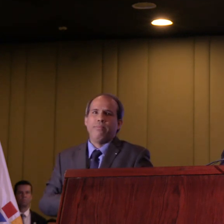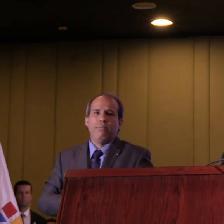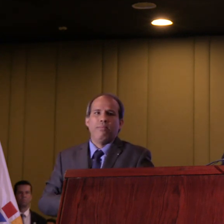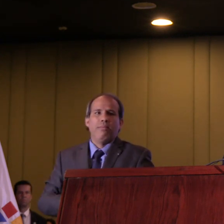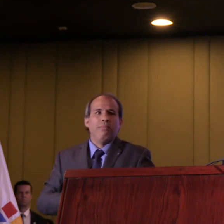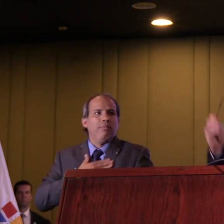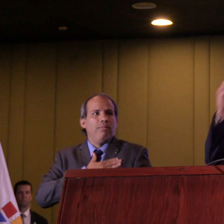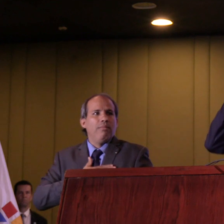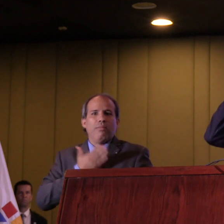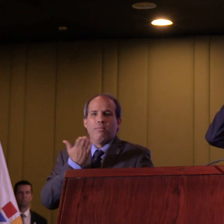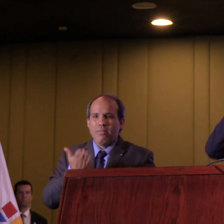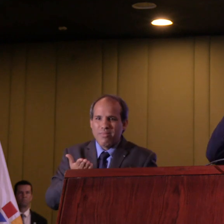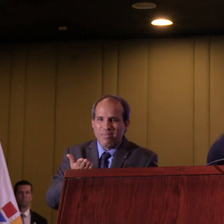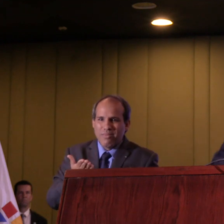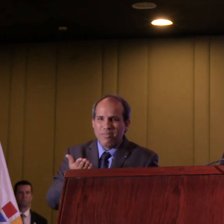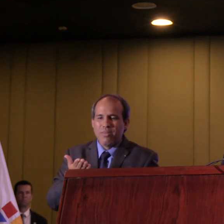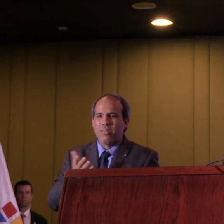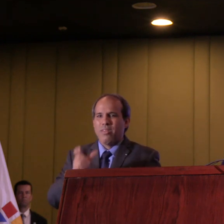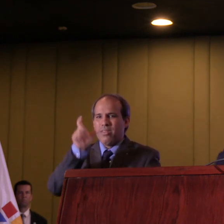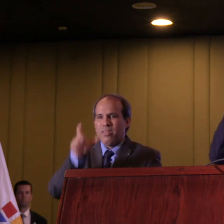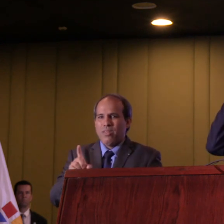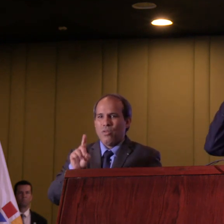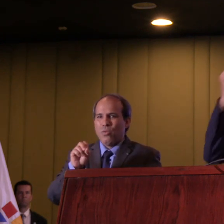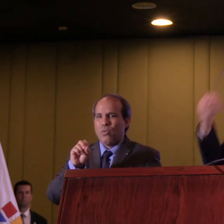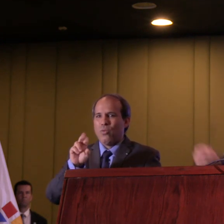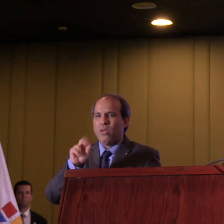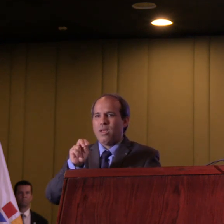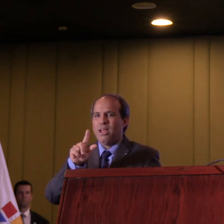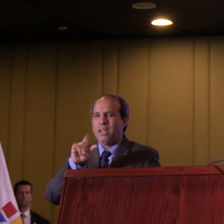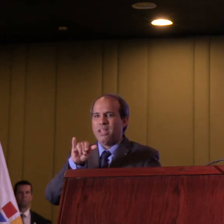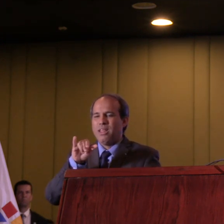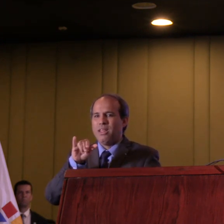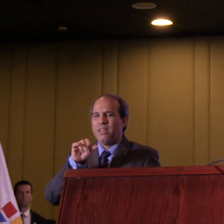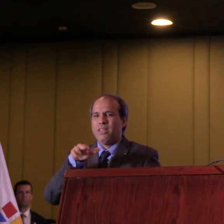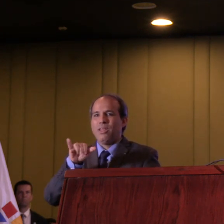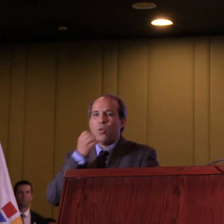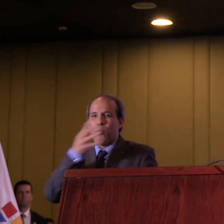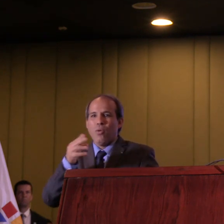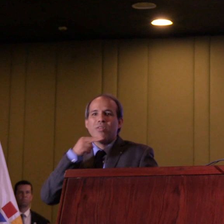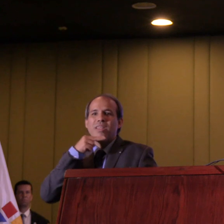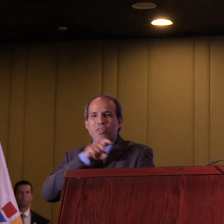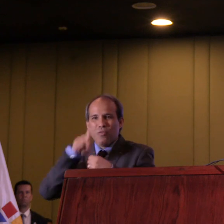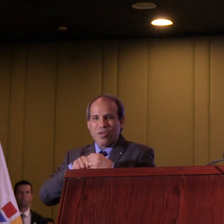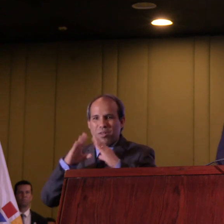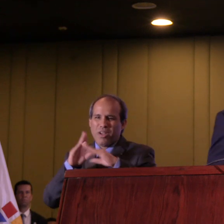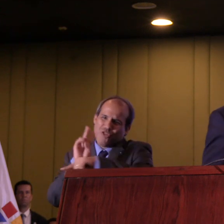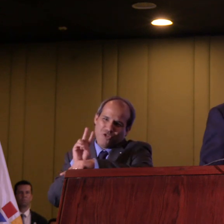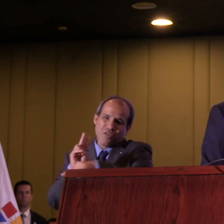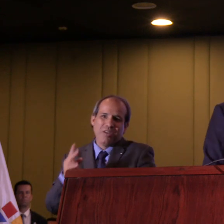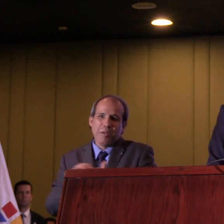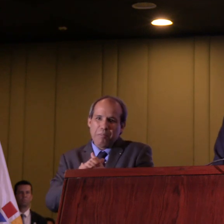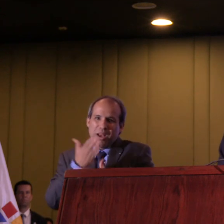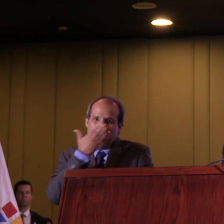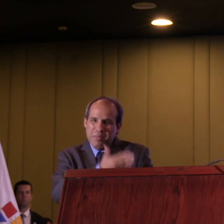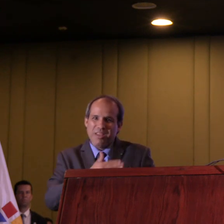Prezada senhora, não é por parte da senhora, dona Doralice, né, mas o bom neto a casa torna.